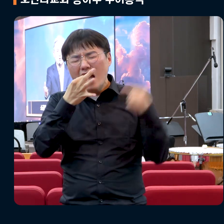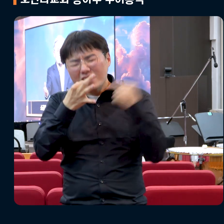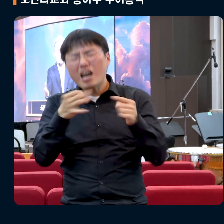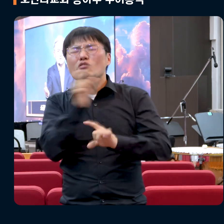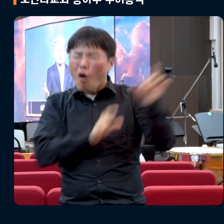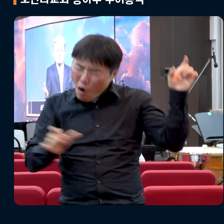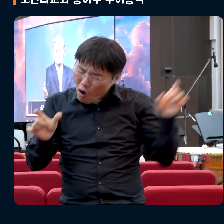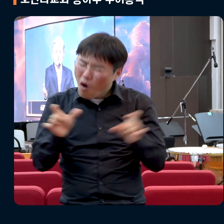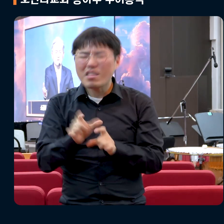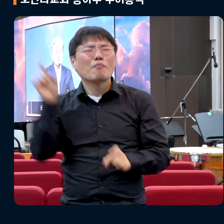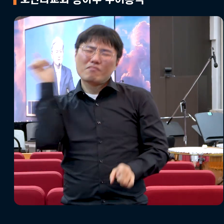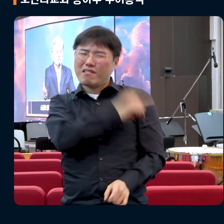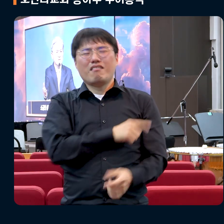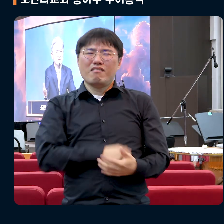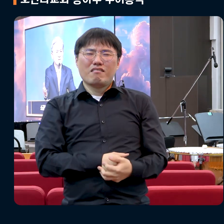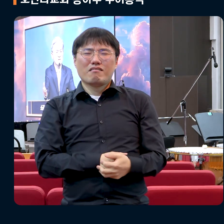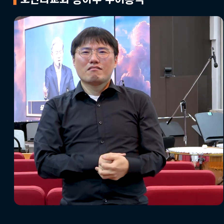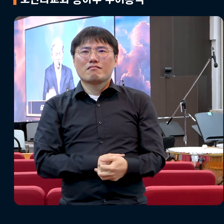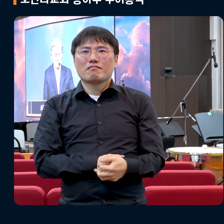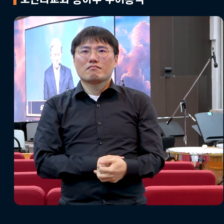없는 욕망이, 그게 더러운 거예요.